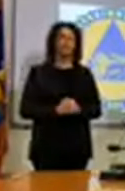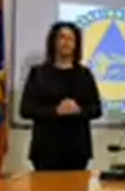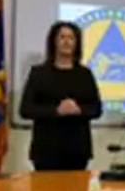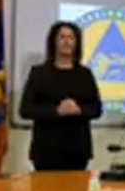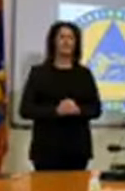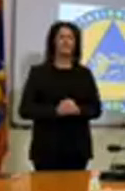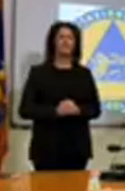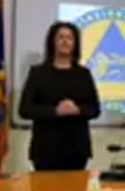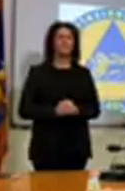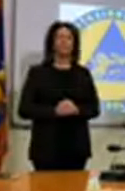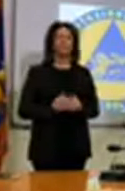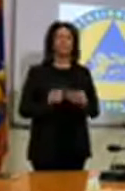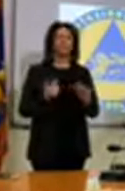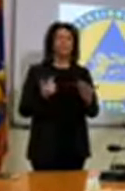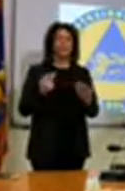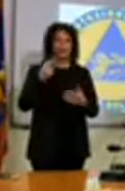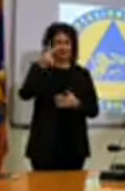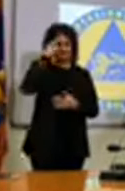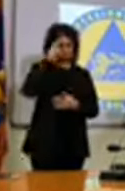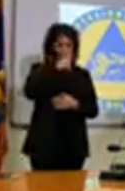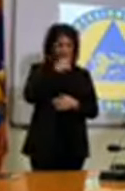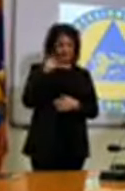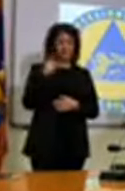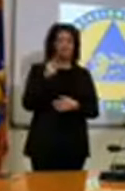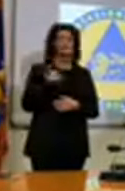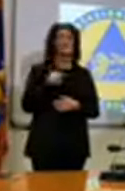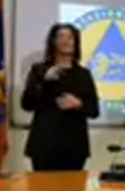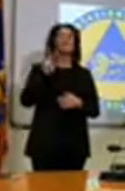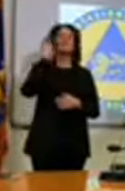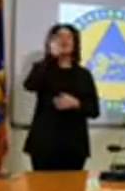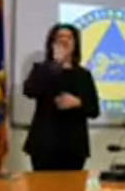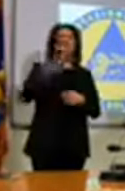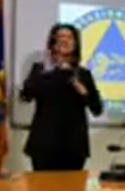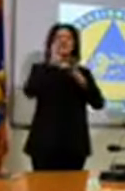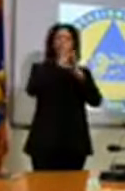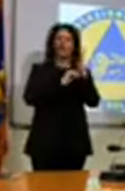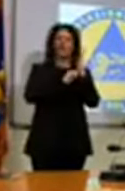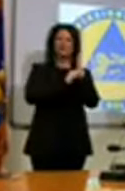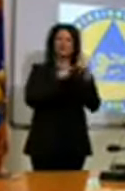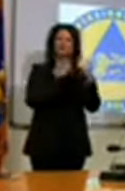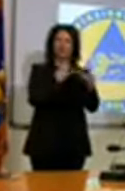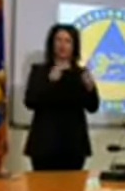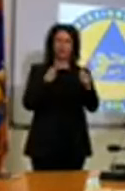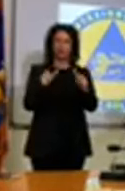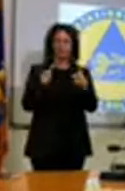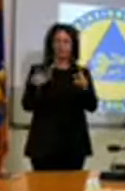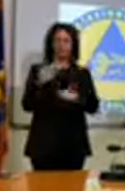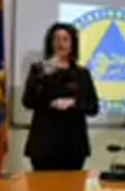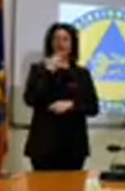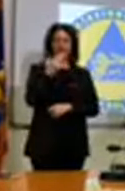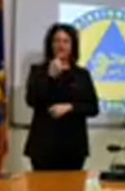non sottovalutate questo aspetto, se in vento funzionano le restrizioni, grande ruolo l'hanno avuto i